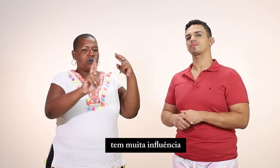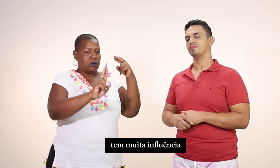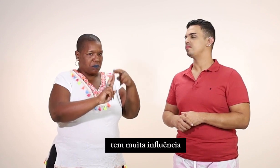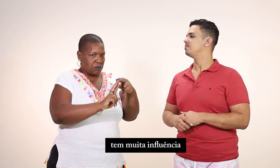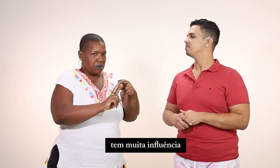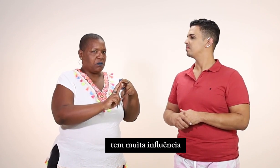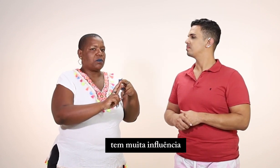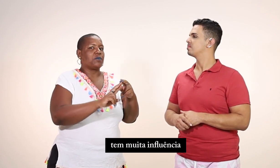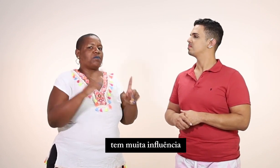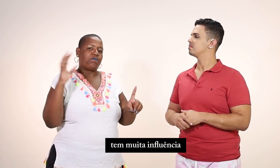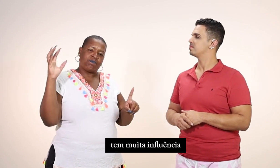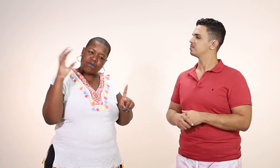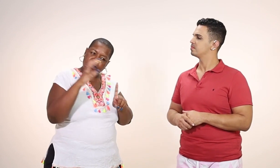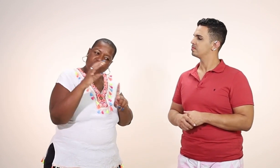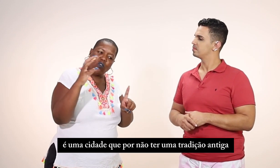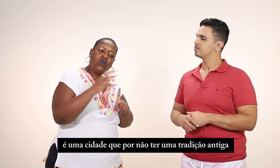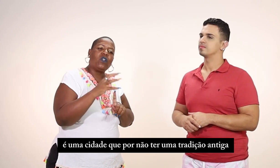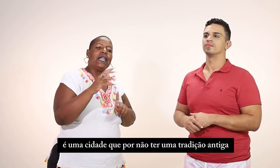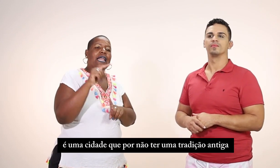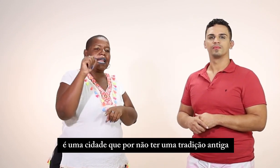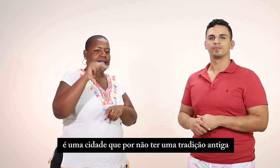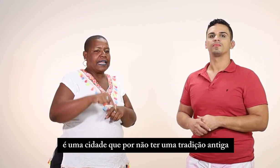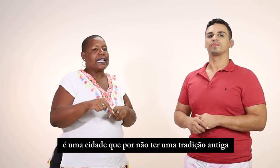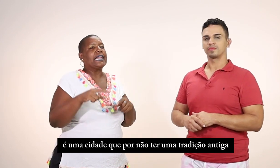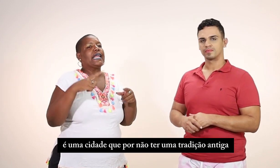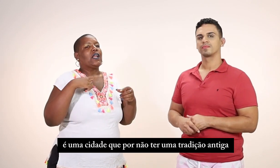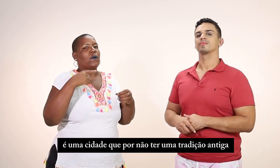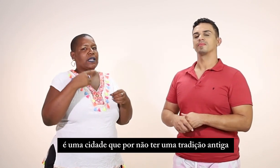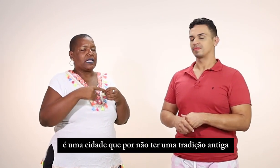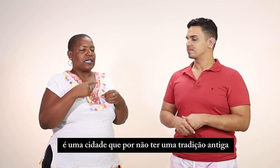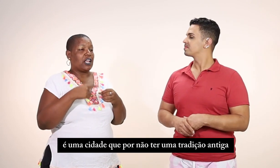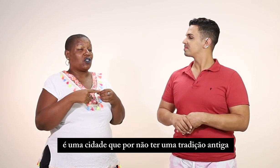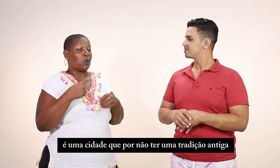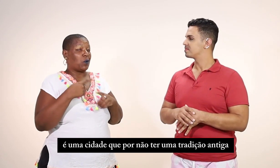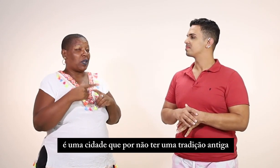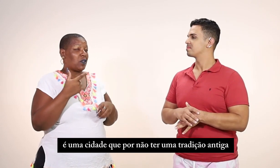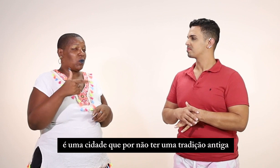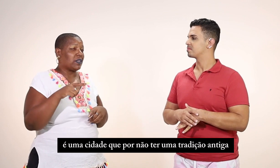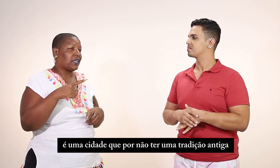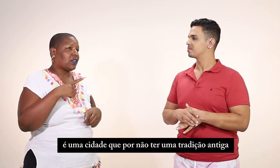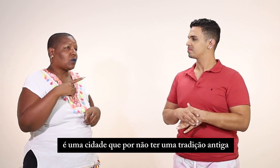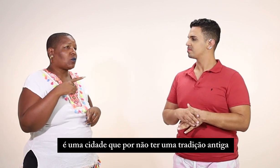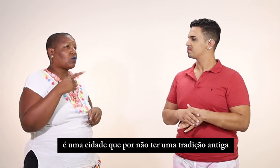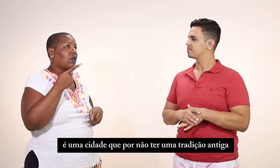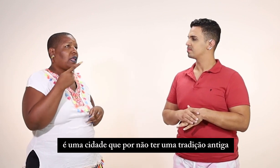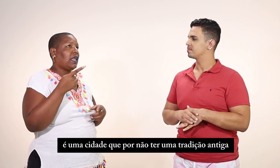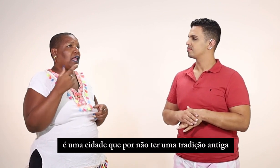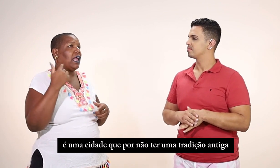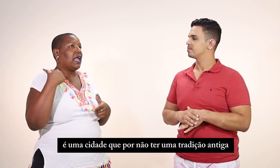muita influência. É uma cidade que, por não ter uma tradição